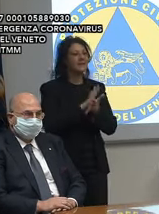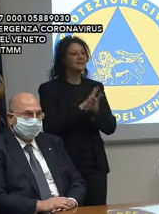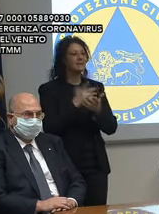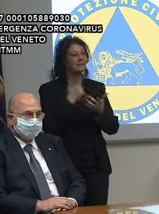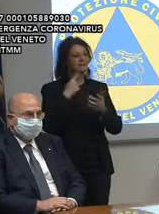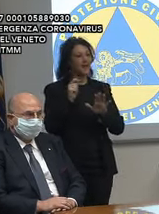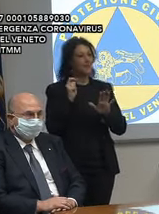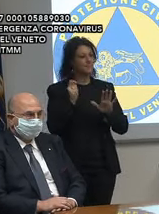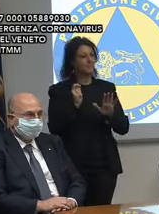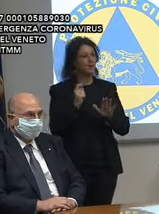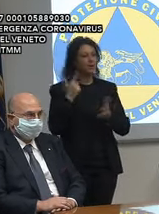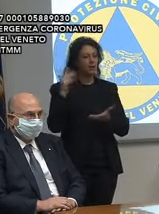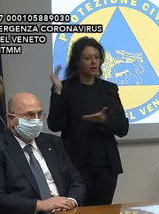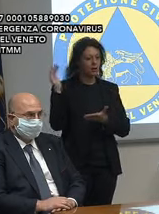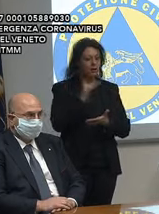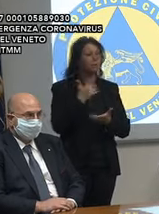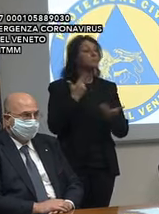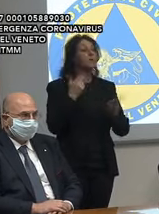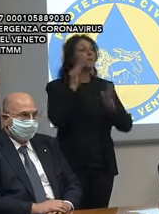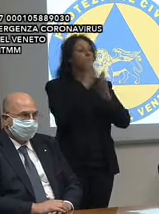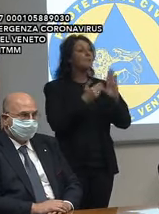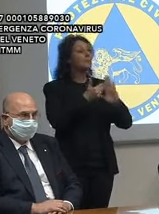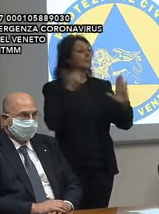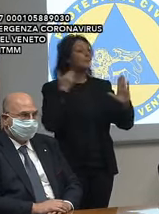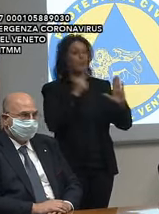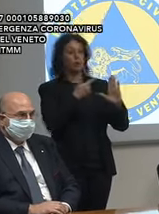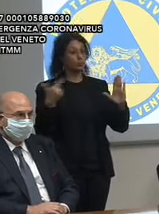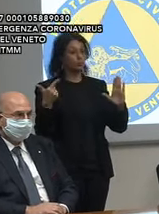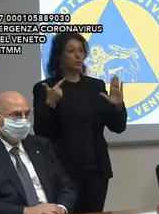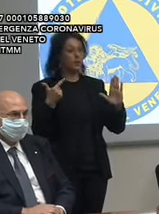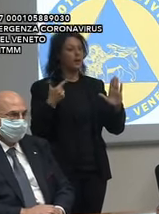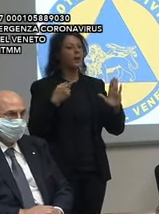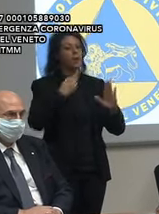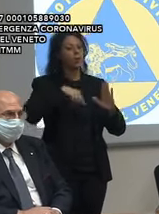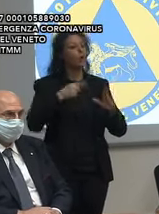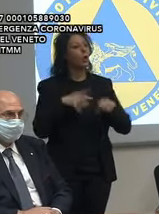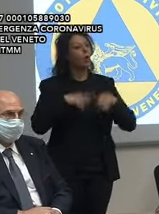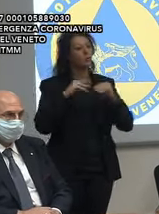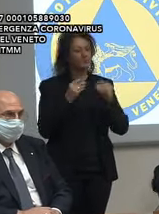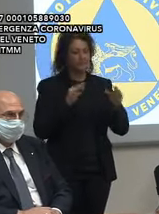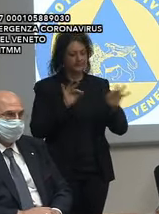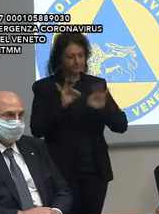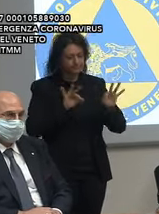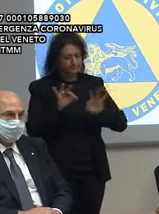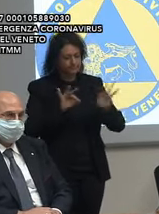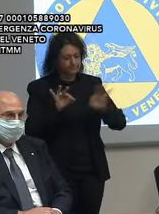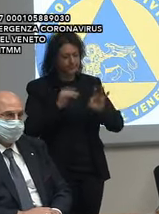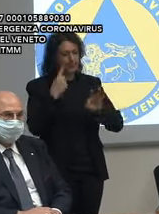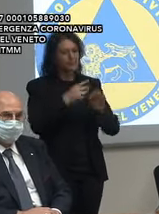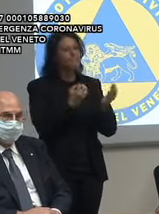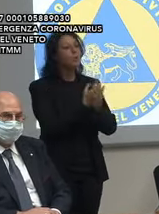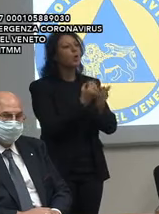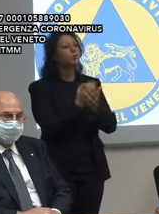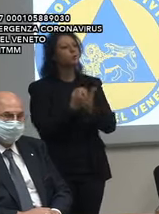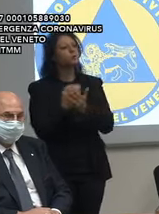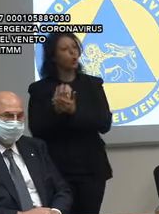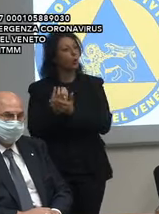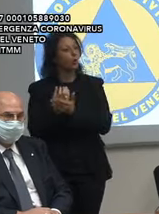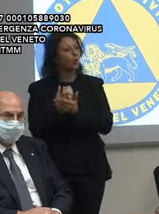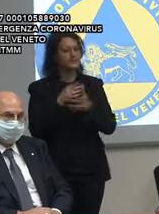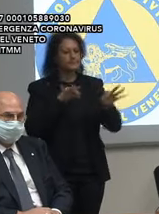cioè di provvedimenti non ce n'erano, abbiamo rimesso in ordine i fattori della produzione, devo dire che la